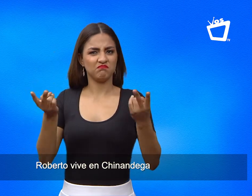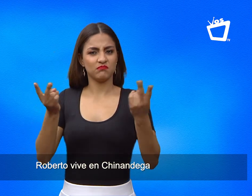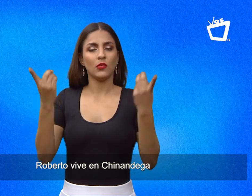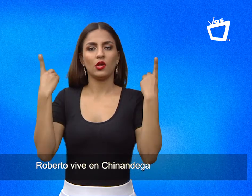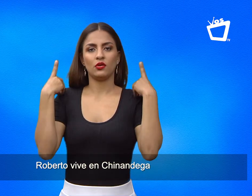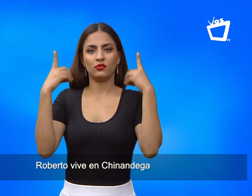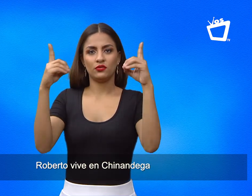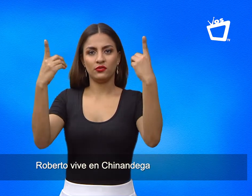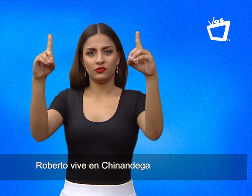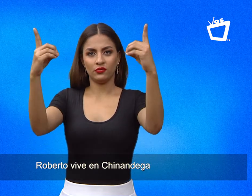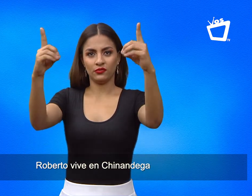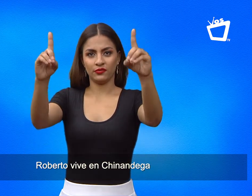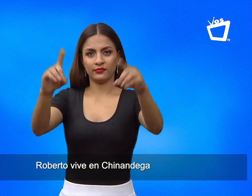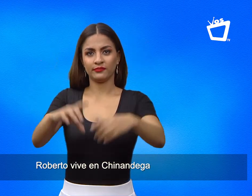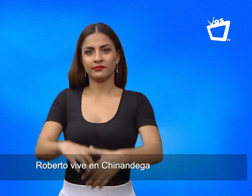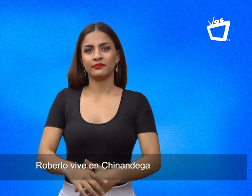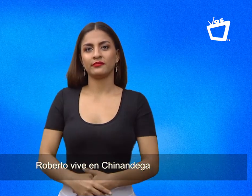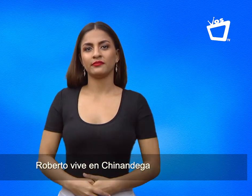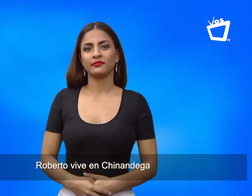Roberto vive en Chinandega.